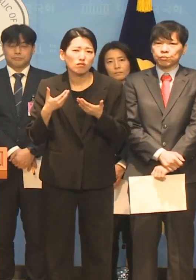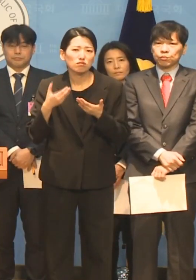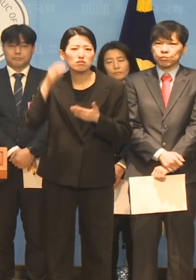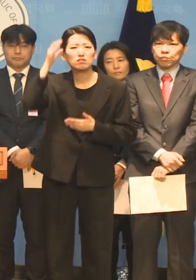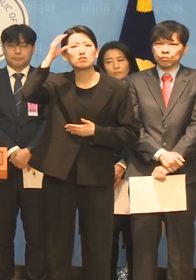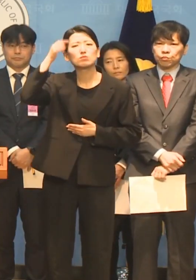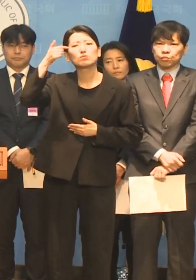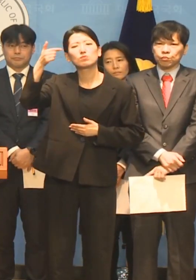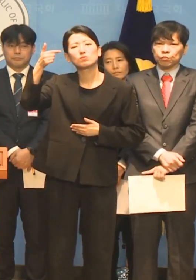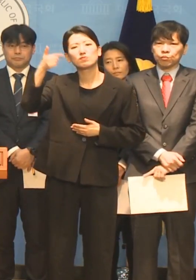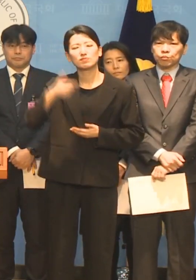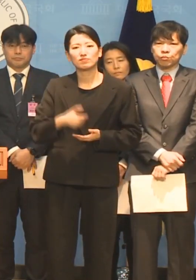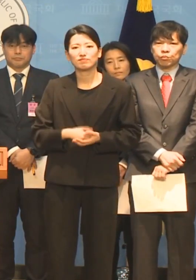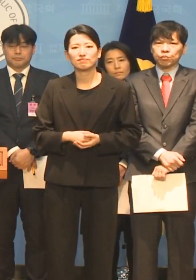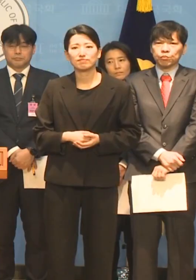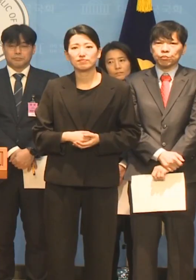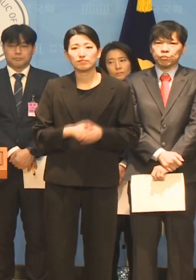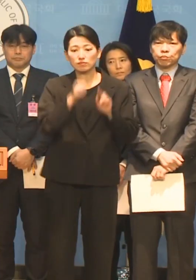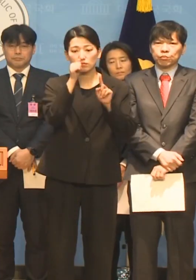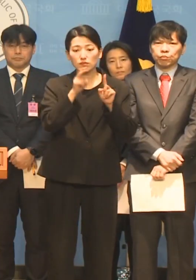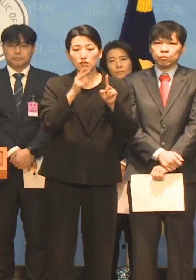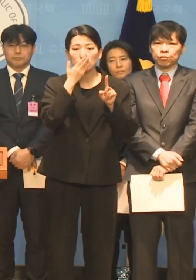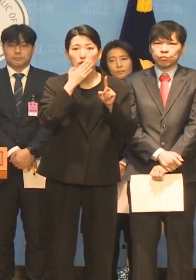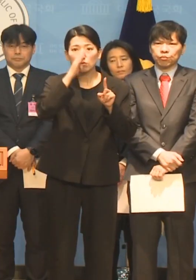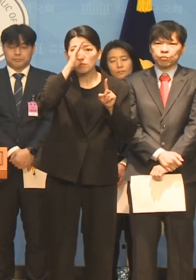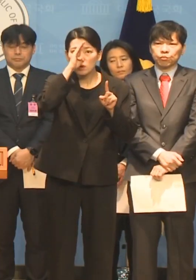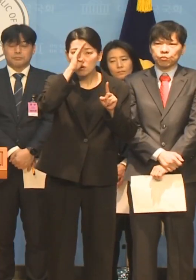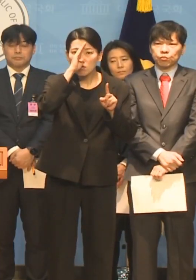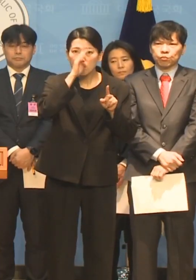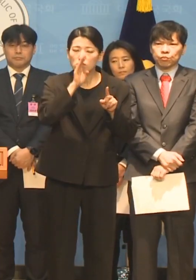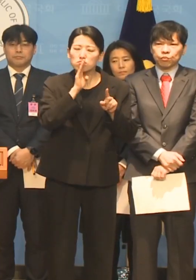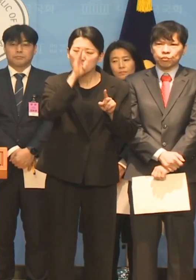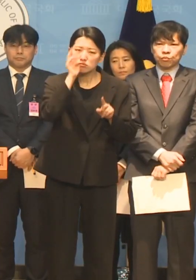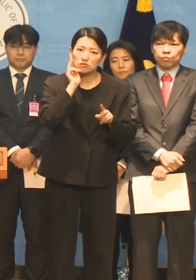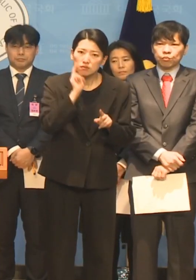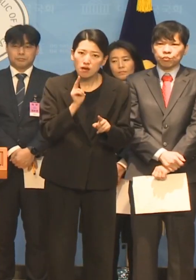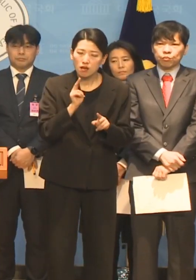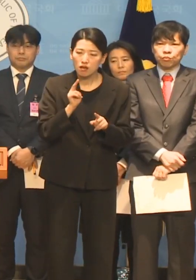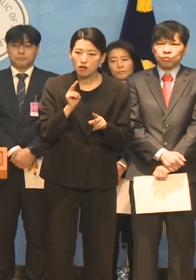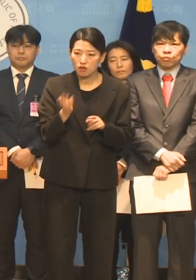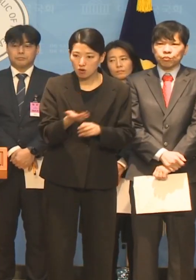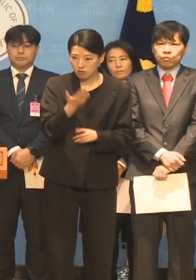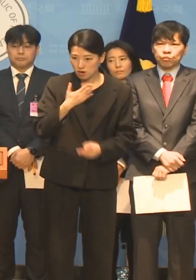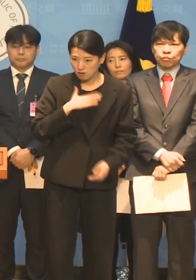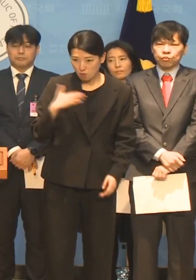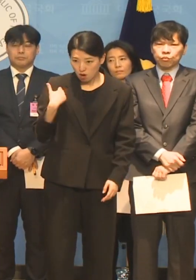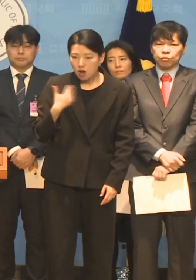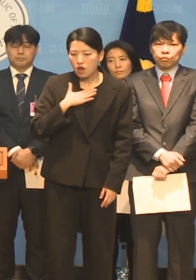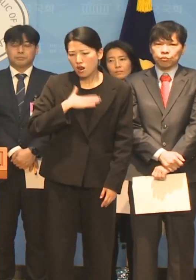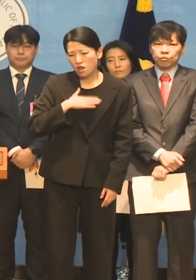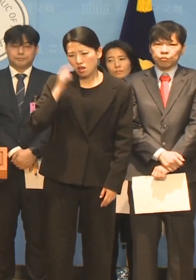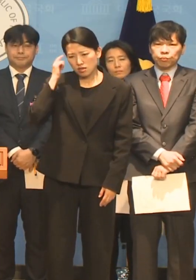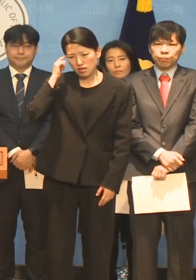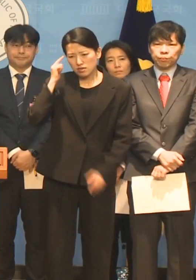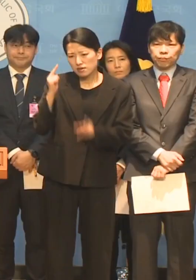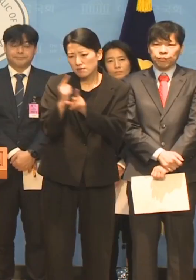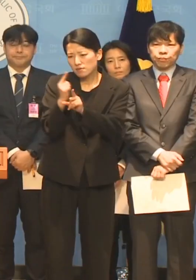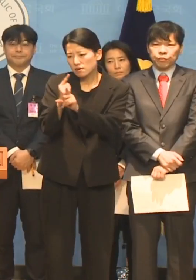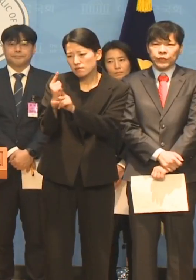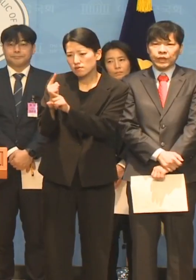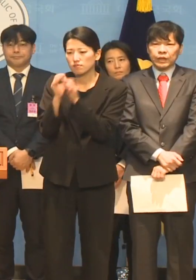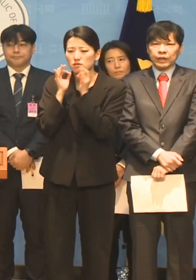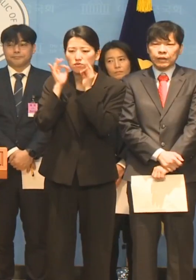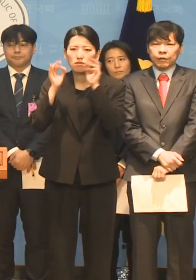번째, 일형당뇨병의 심각함에 대해서 공감대 확보 등 인식의 변화가 생길 거라고 기대합니다. 이로